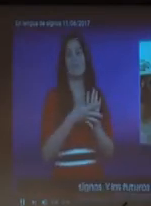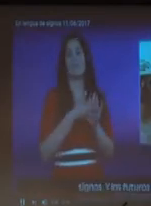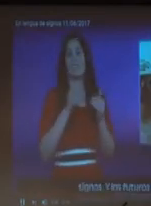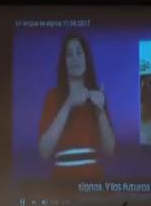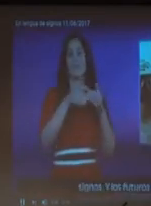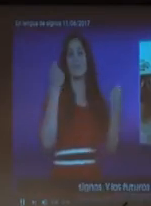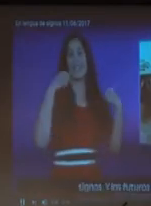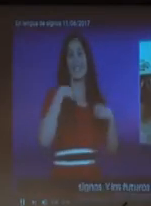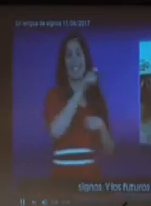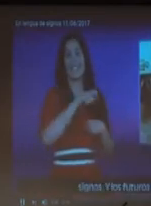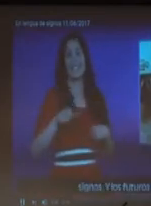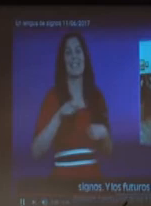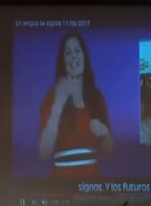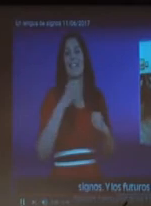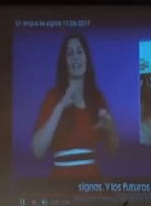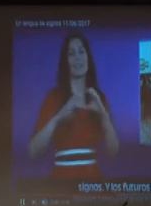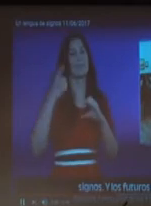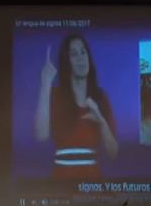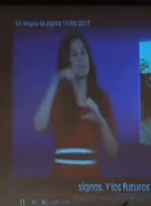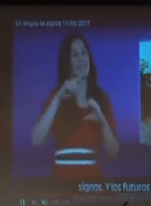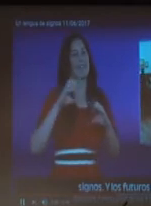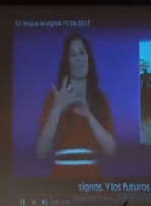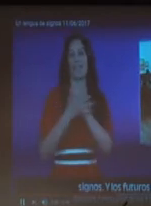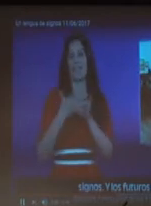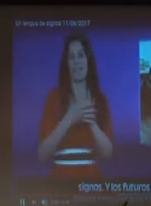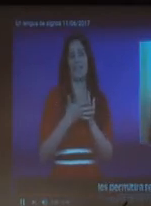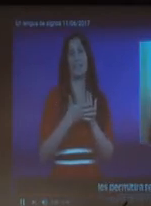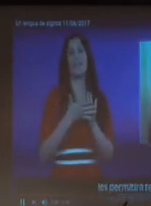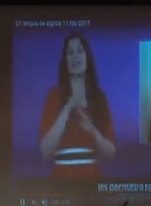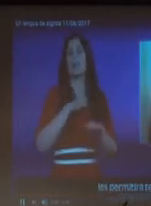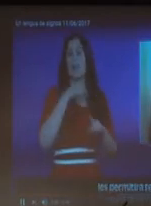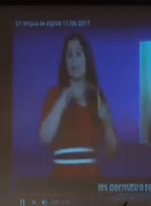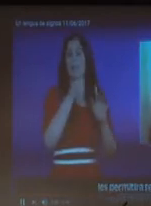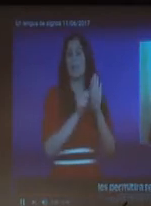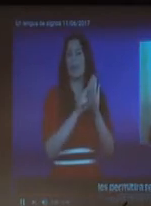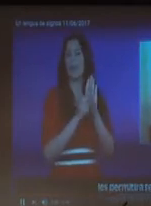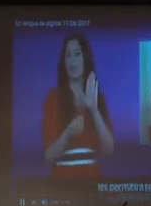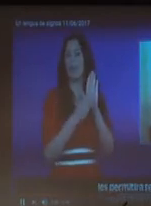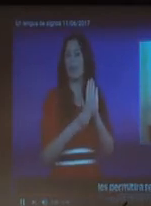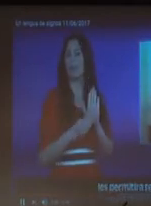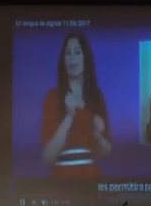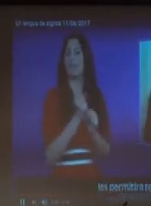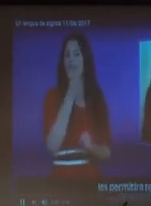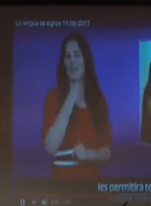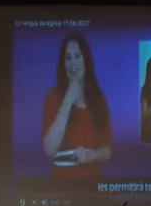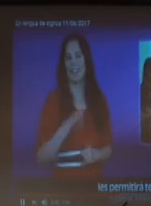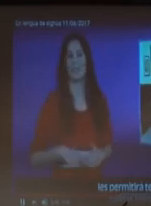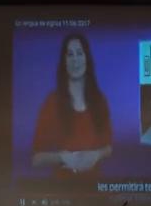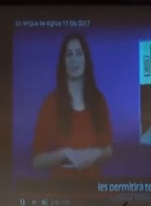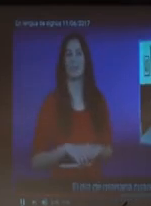los futuros profesionales deben comunicarse también así y eso les permitirá tener más salidas laborales. El día de mañana